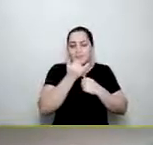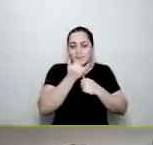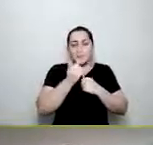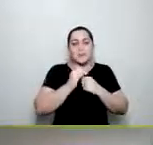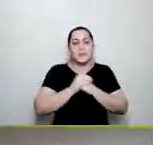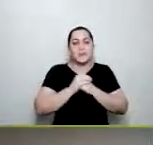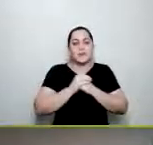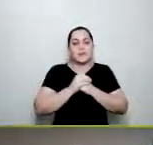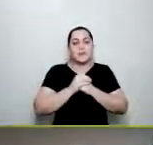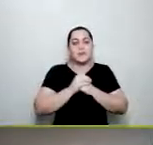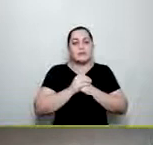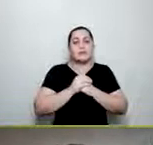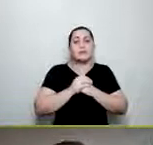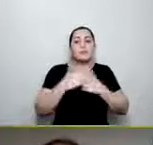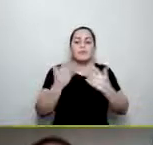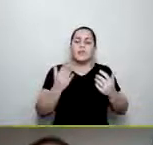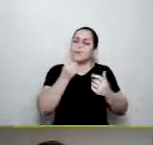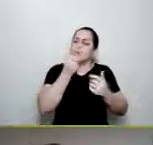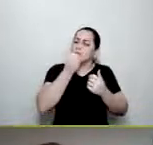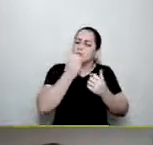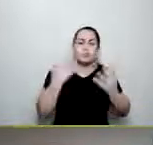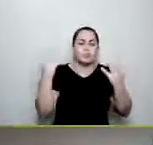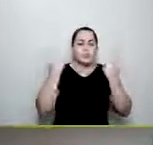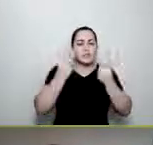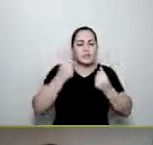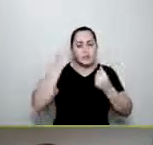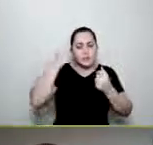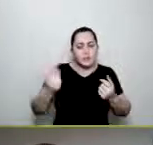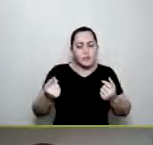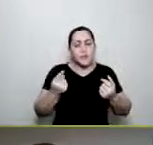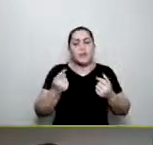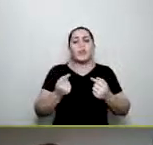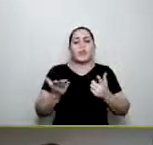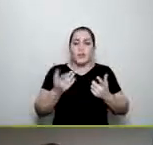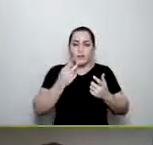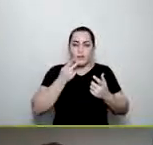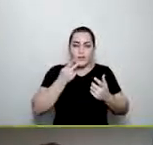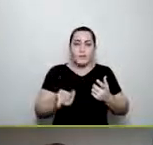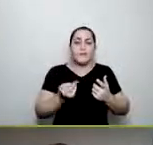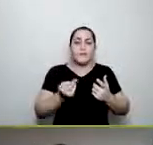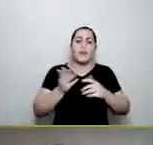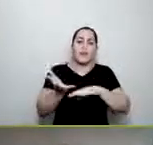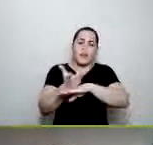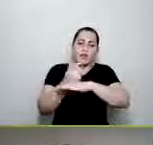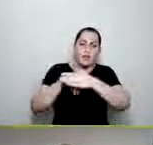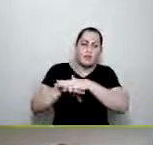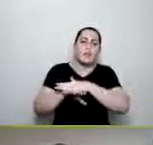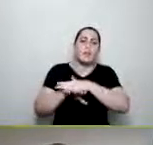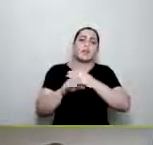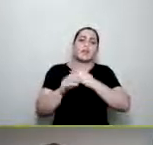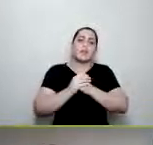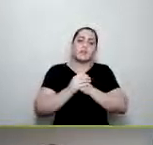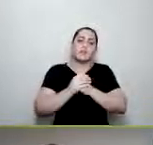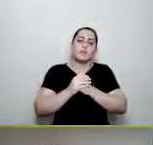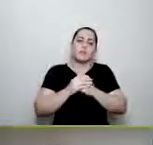Então, eu acho maravilhoso essa iniciativa de vocês, de um lado, de falar sobre acervos e